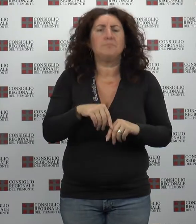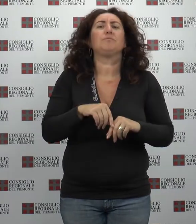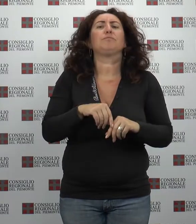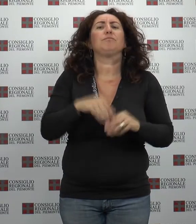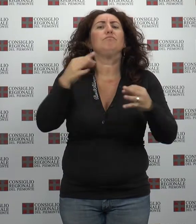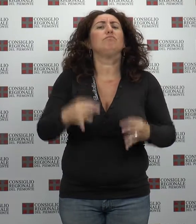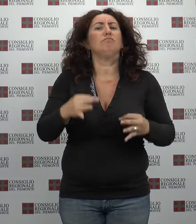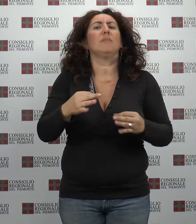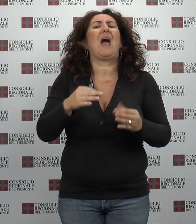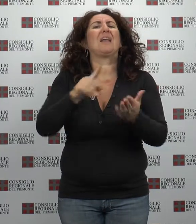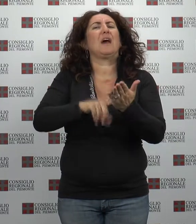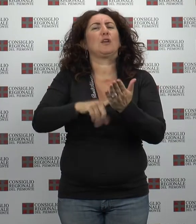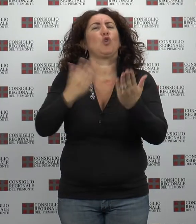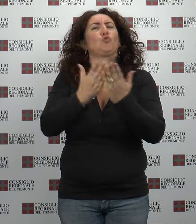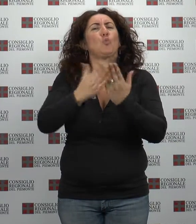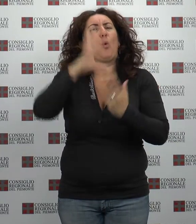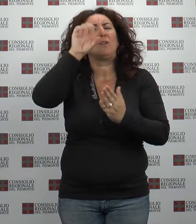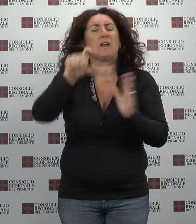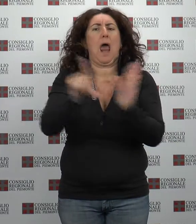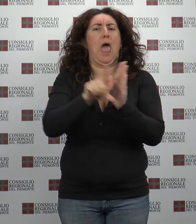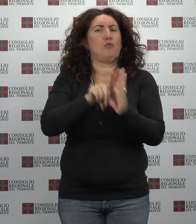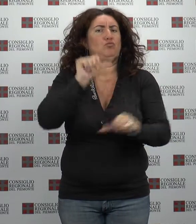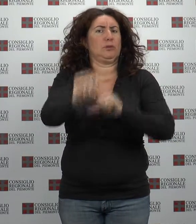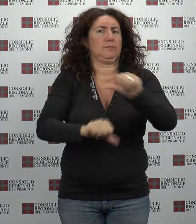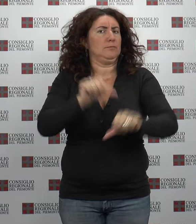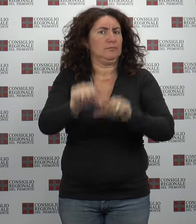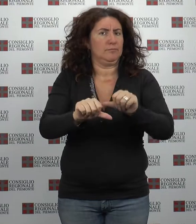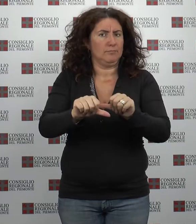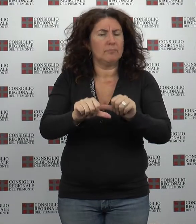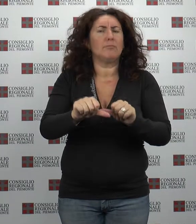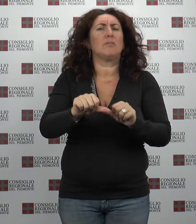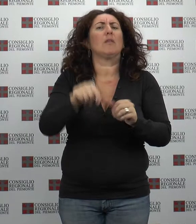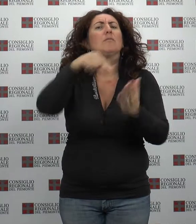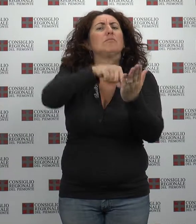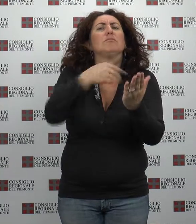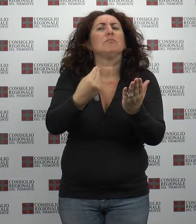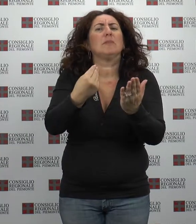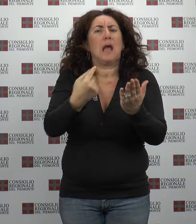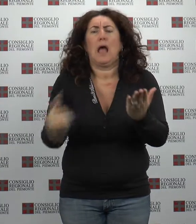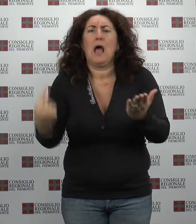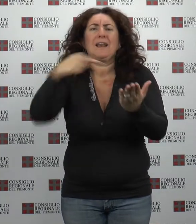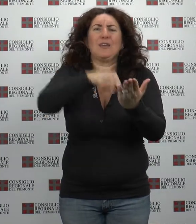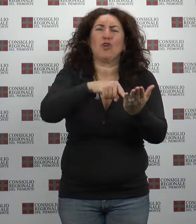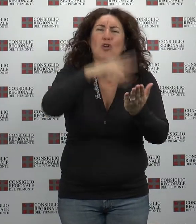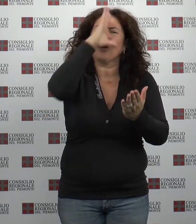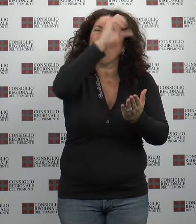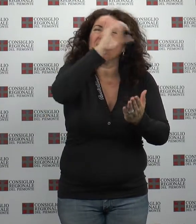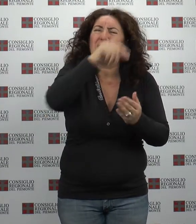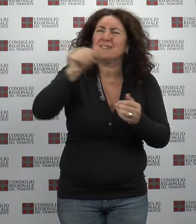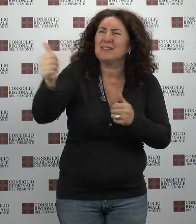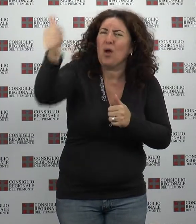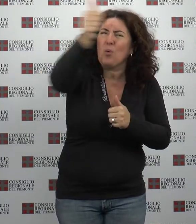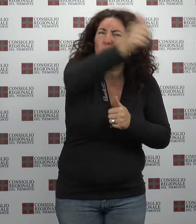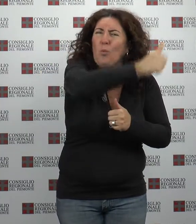di modifica sul diritto allo studio universitario. Il provvedimento prevede la reintroduzione della rappresentanza degli Atenei piemontesi e degli